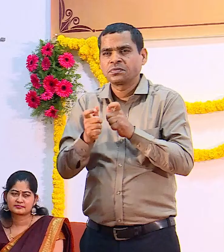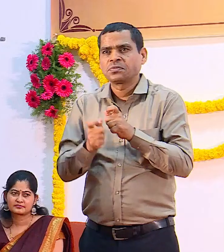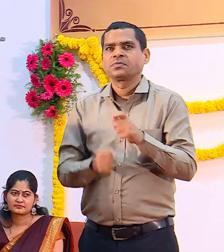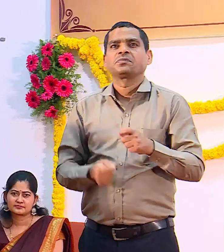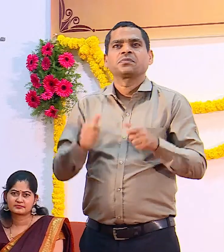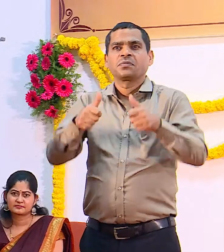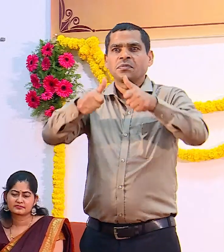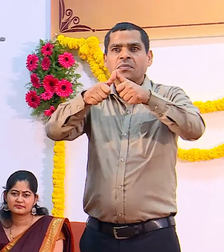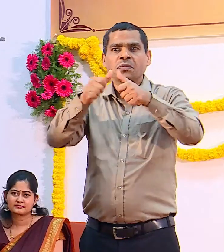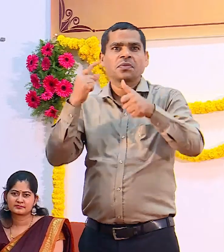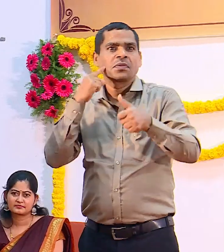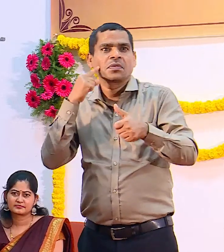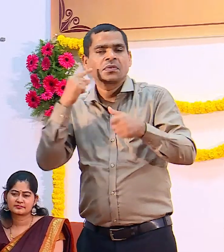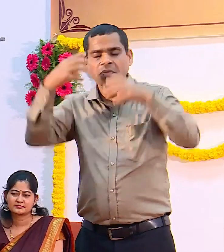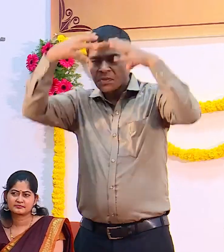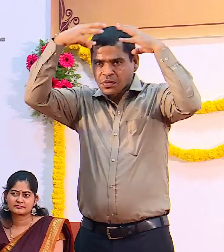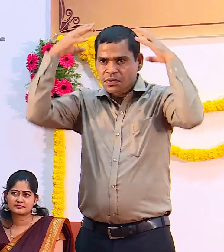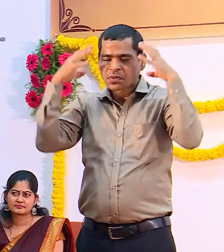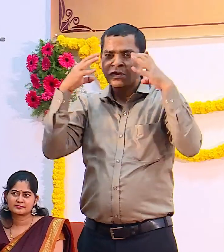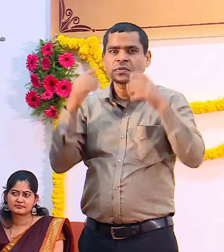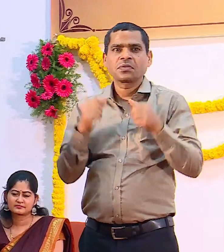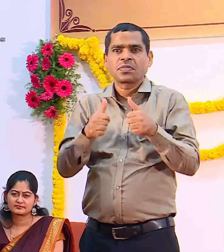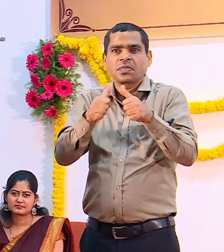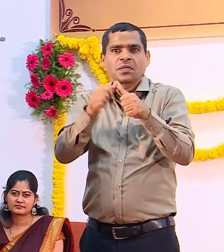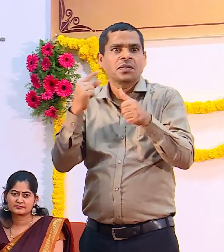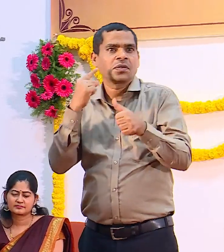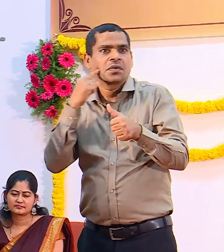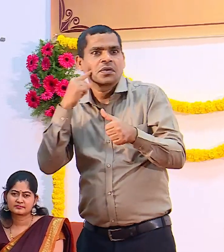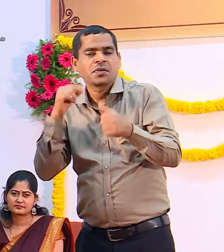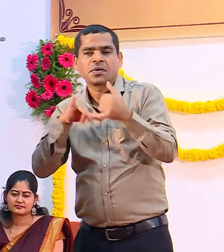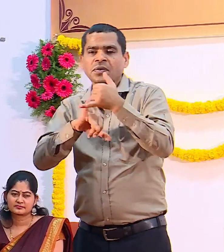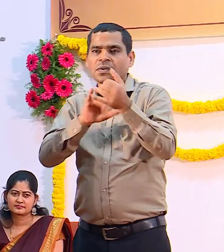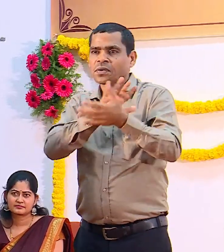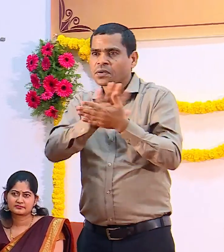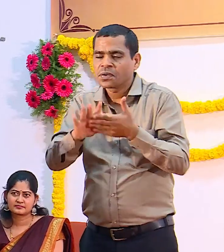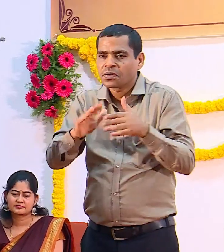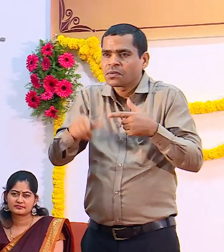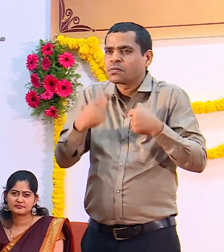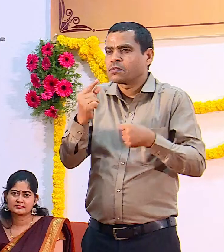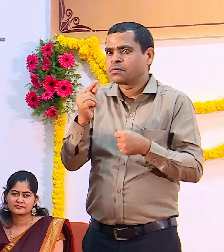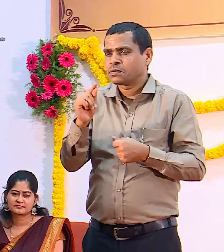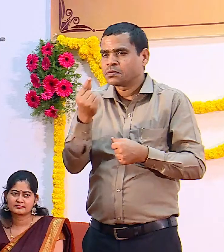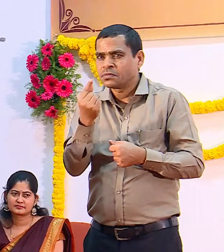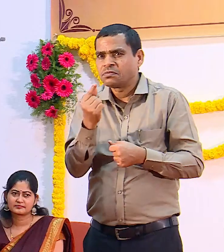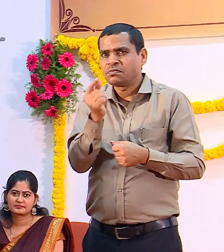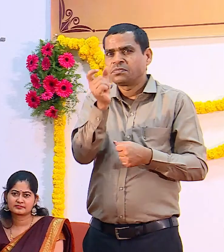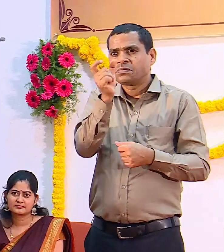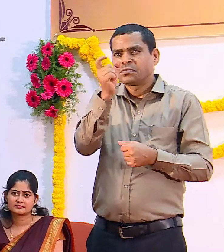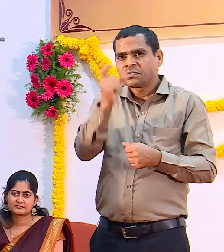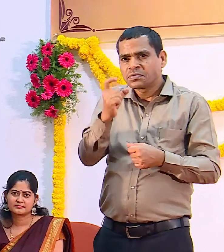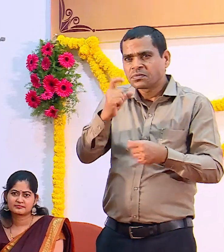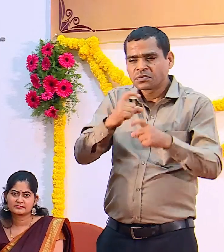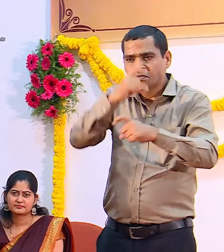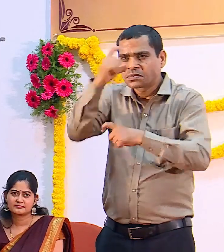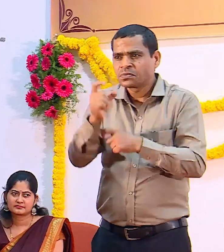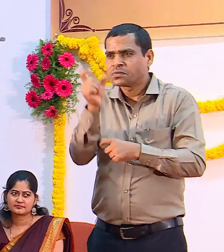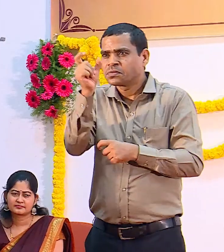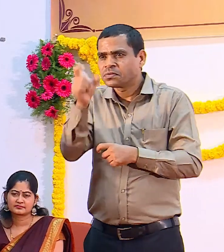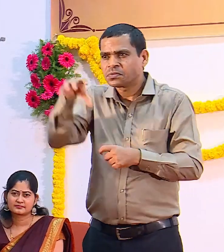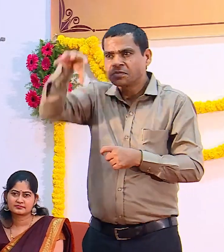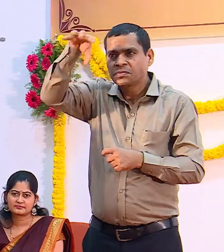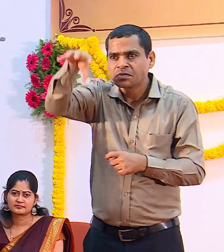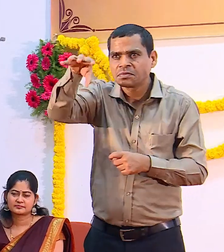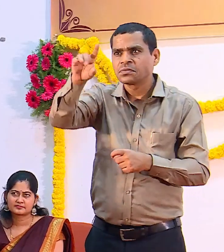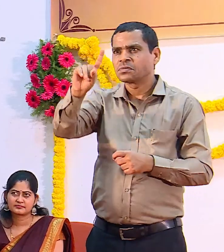AISH इज द ऑल इंडिया इंस्टीट्यूट ऑफ स्पीच एंड हियरिंग, सो जस्ट वन क्लिनिकल और रनिंग अ गुड इंस्टीट्यूट